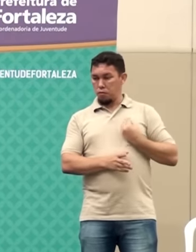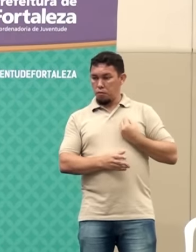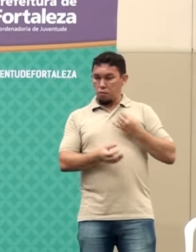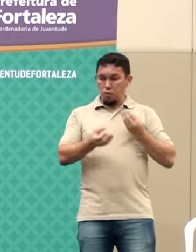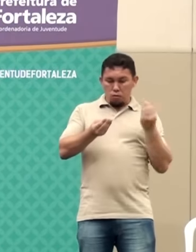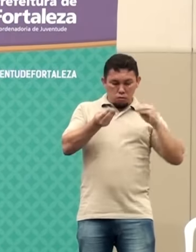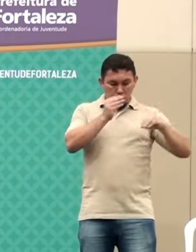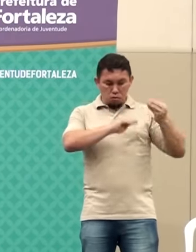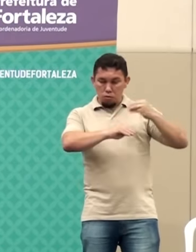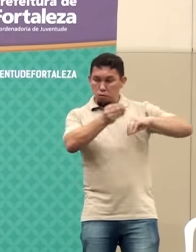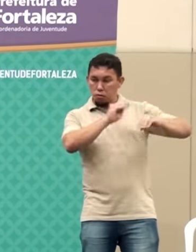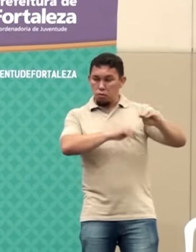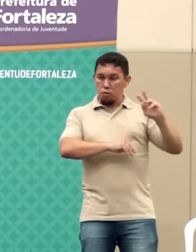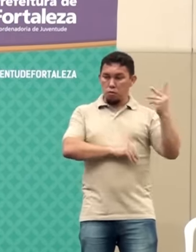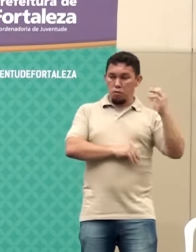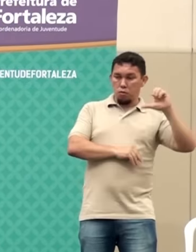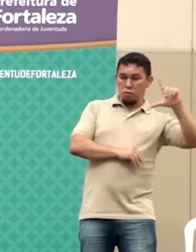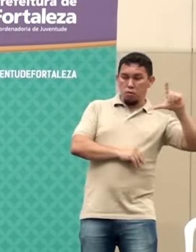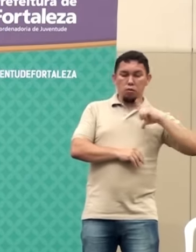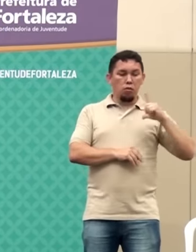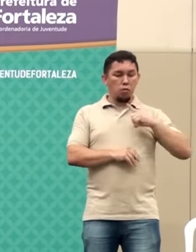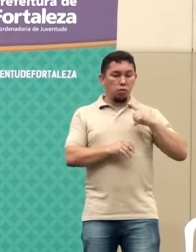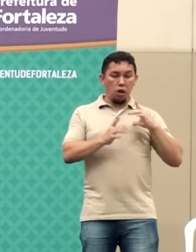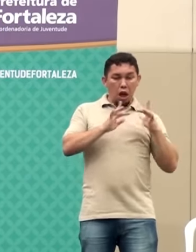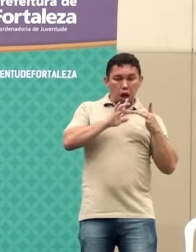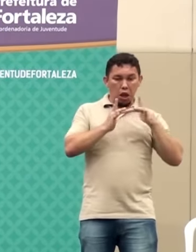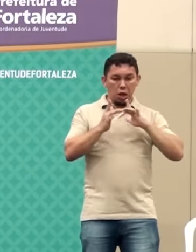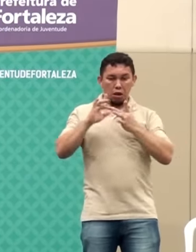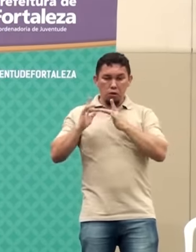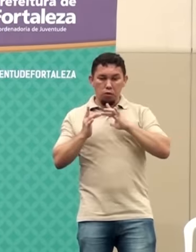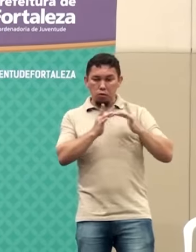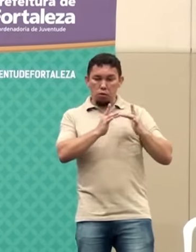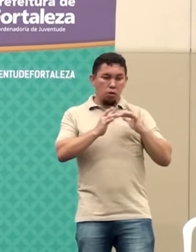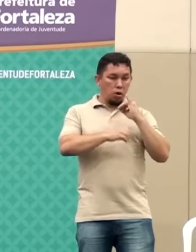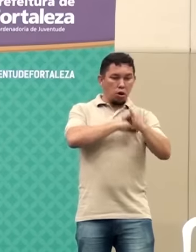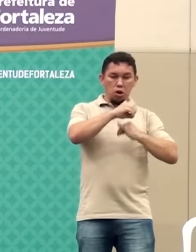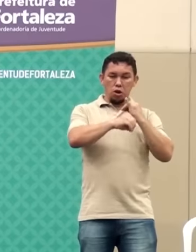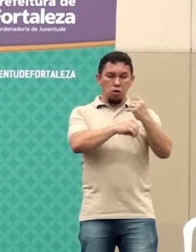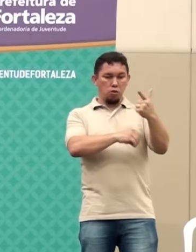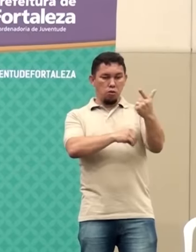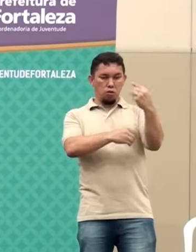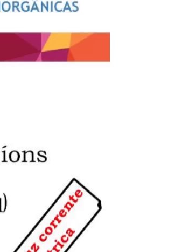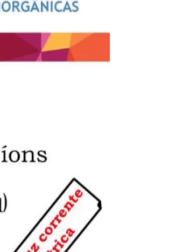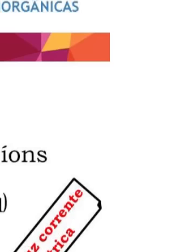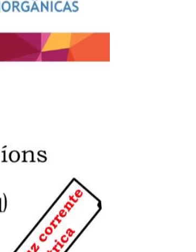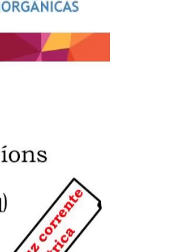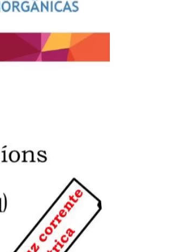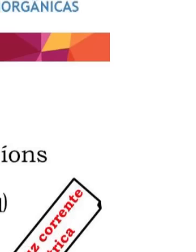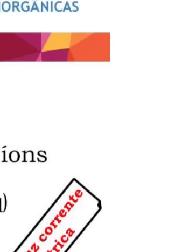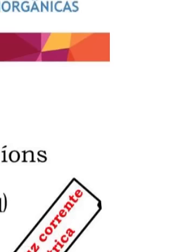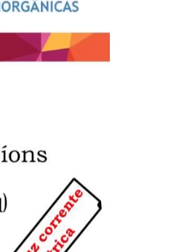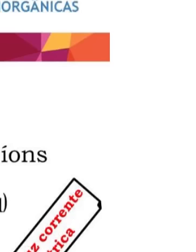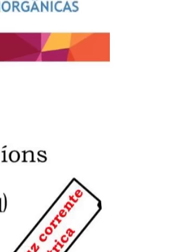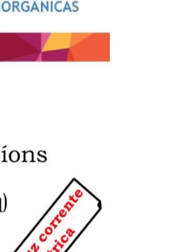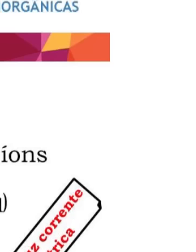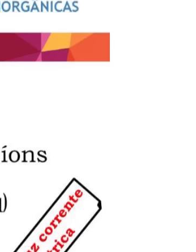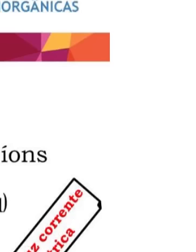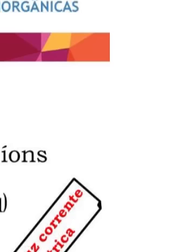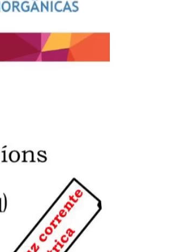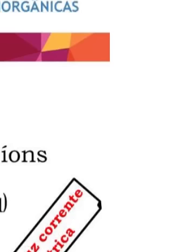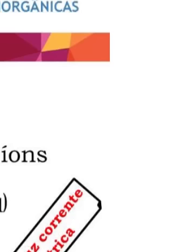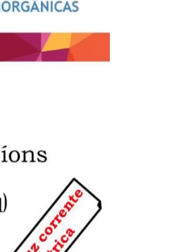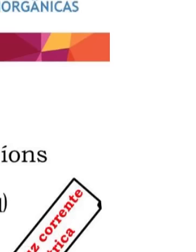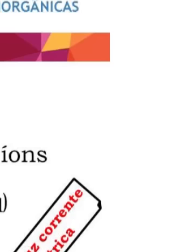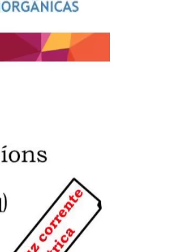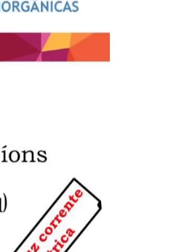composto formado por ligações covalentes. Então, não tem íons no HCl. A água também é formada por